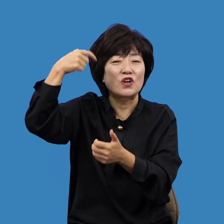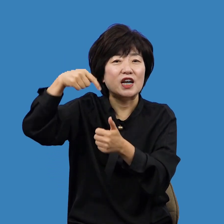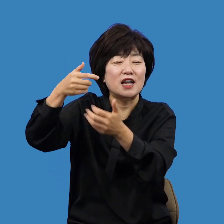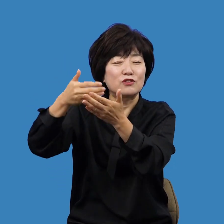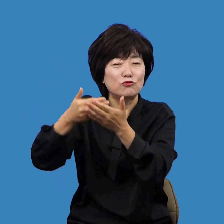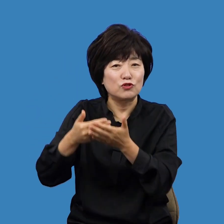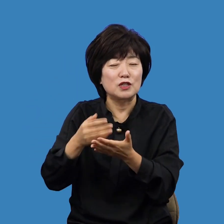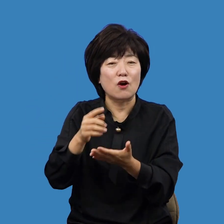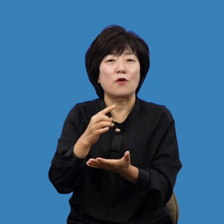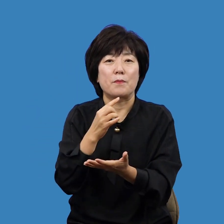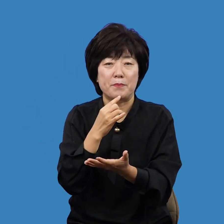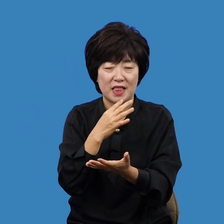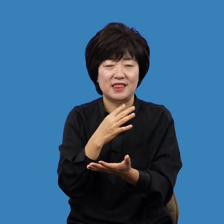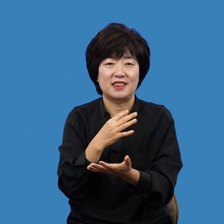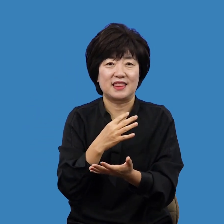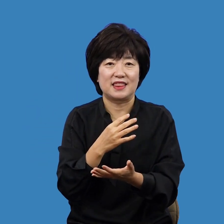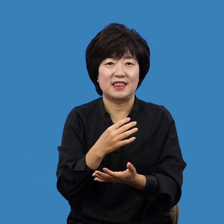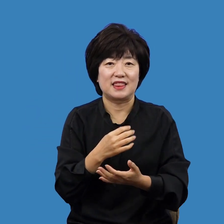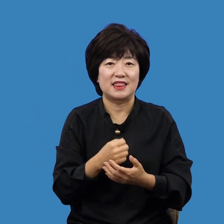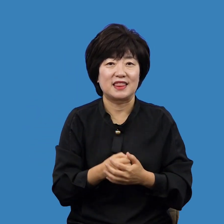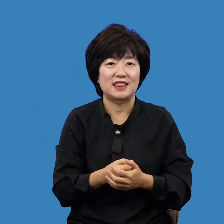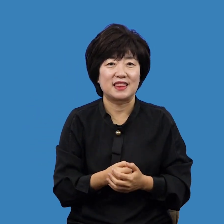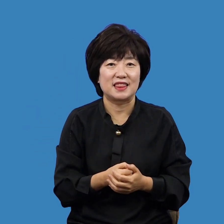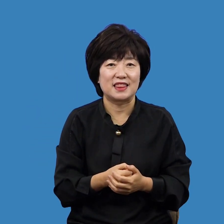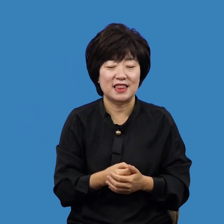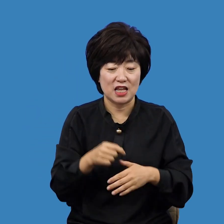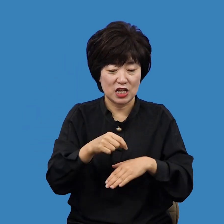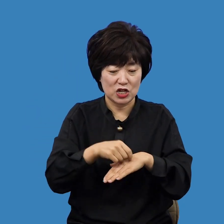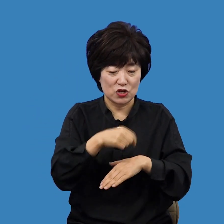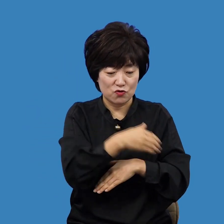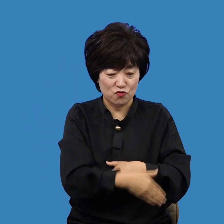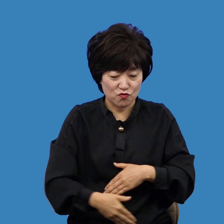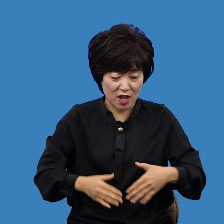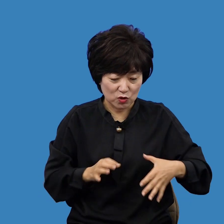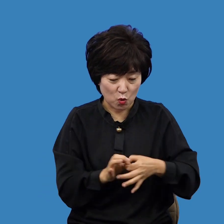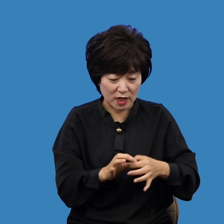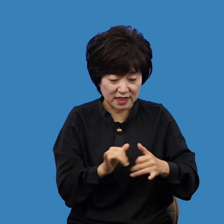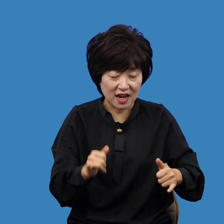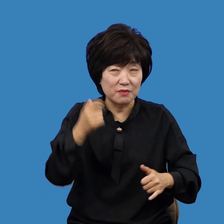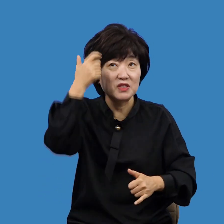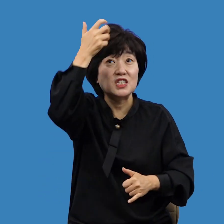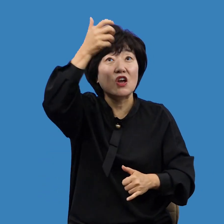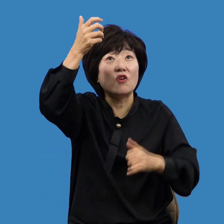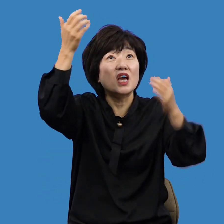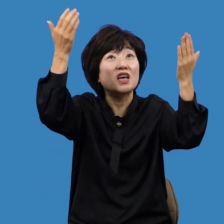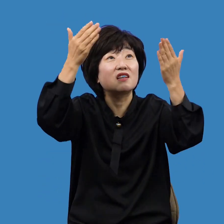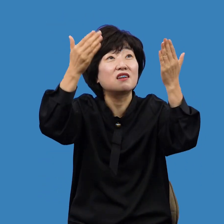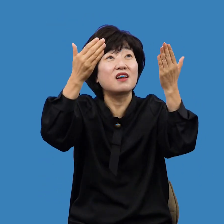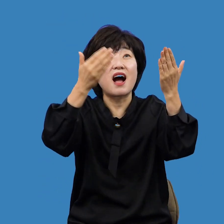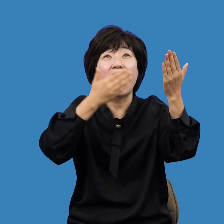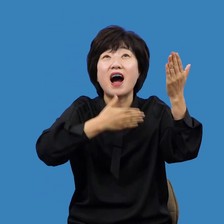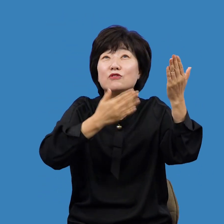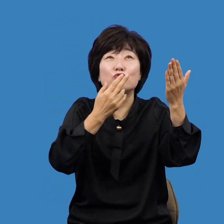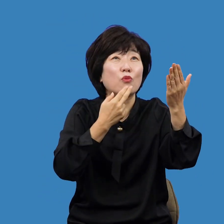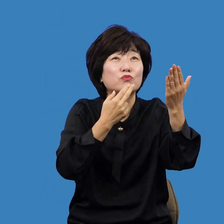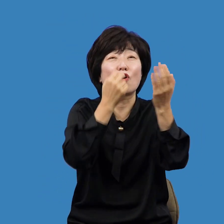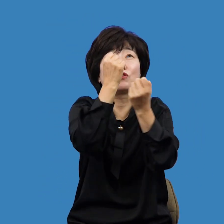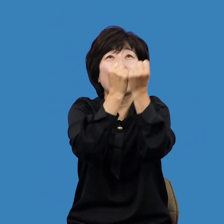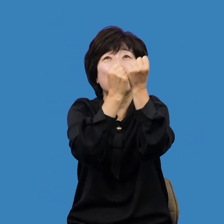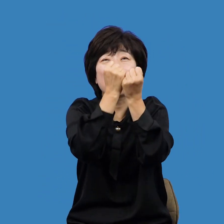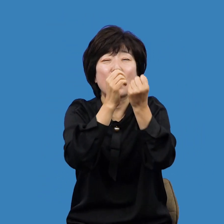가르치신 것으로 한다. 육에 속한 사람은 영의 일을 알 수도 없고 설명할 수도 없기 때문에